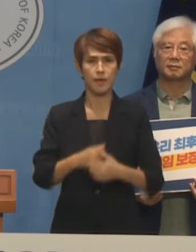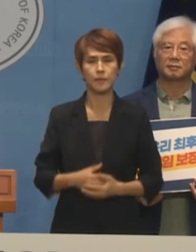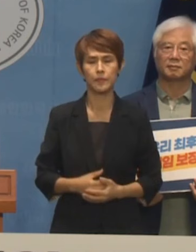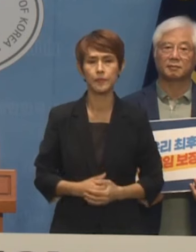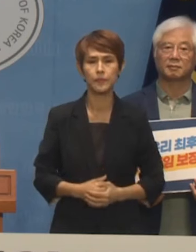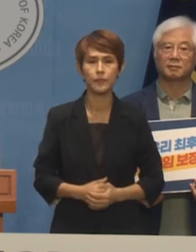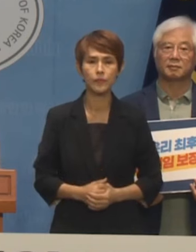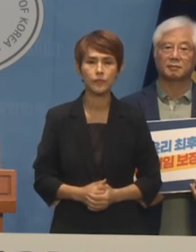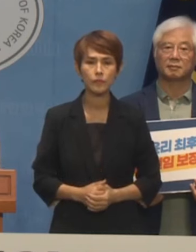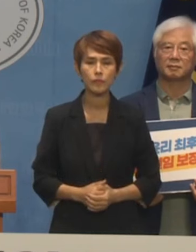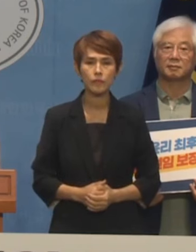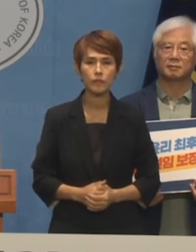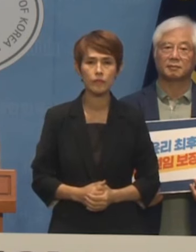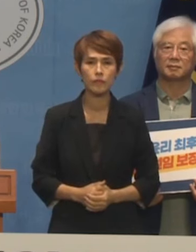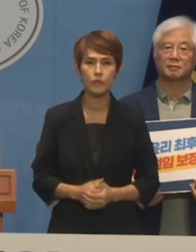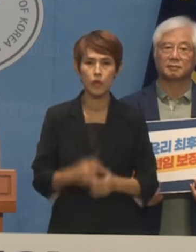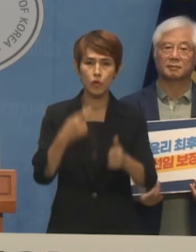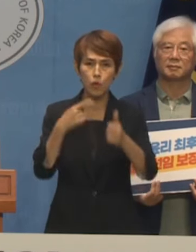합니다.